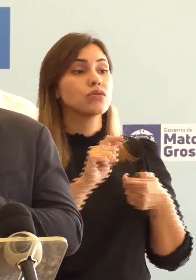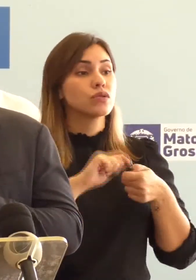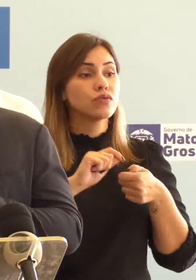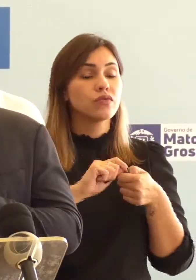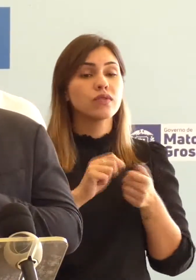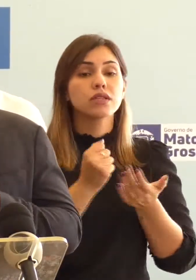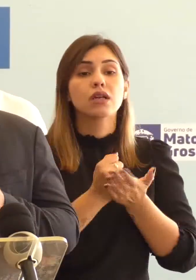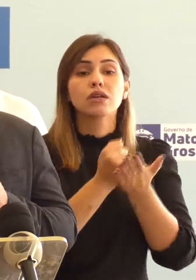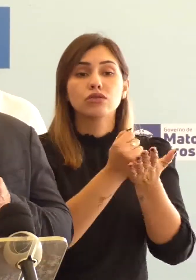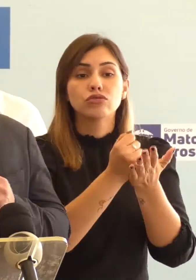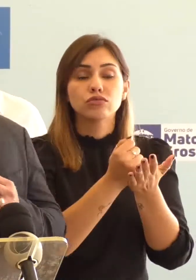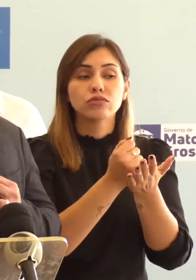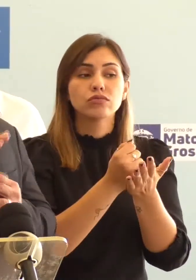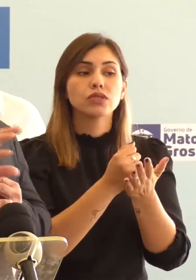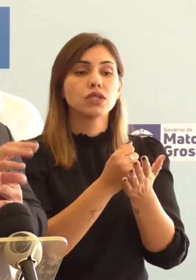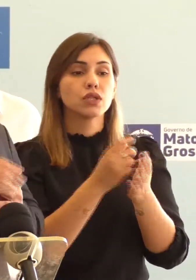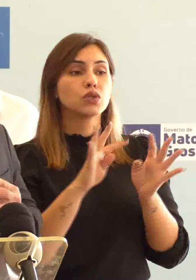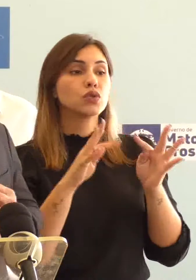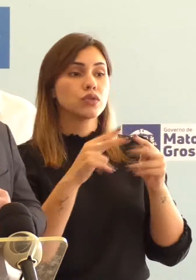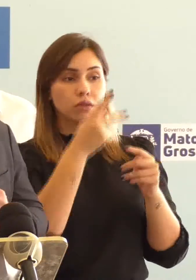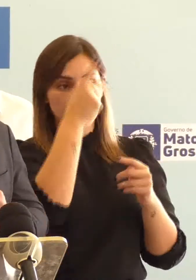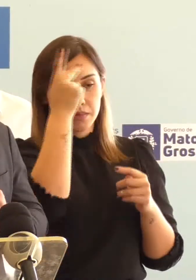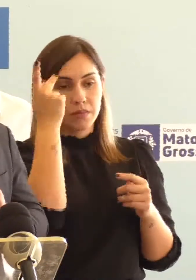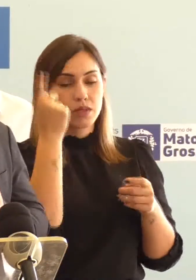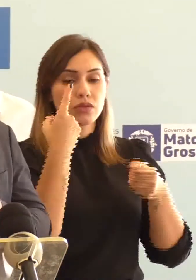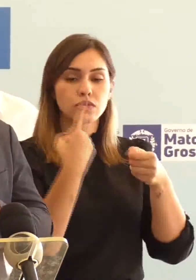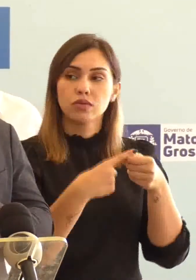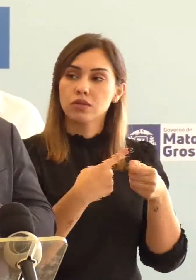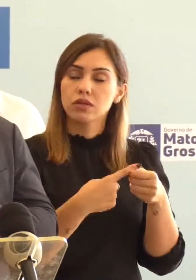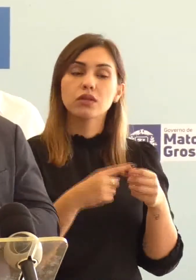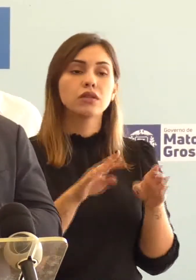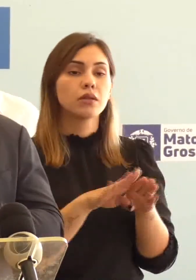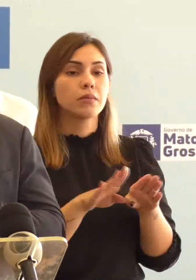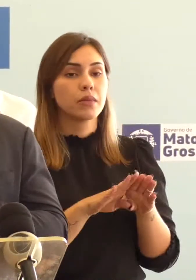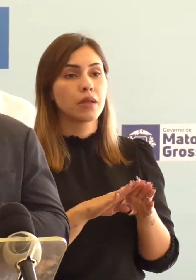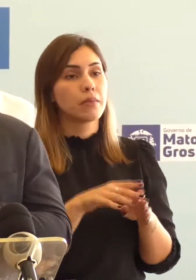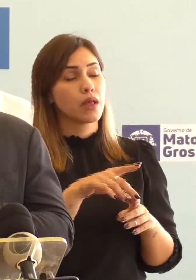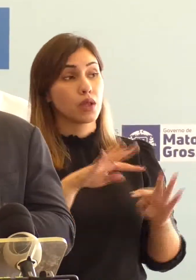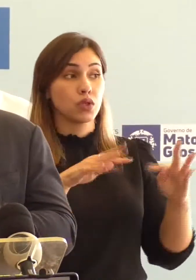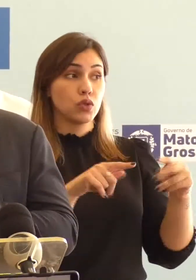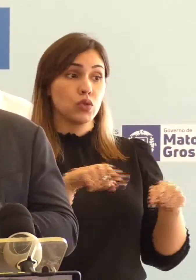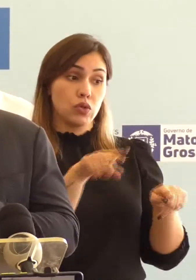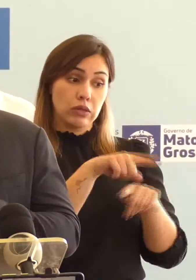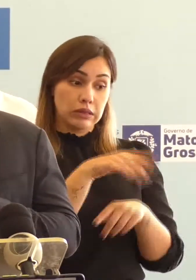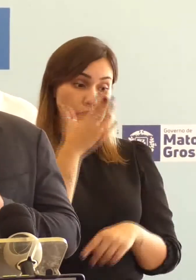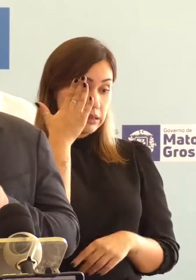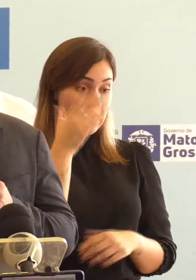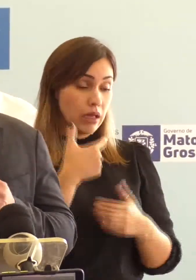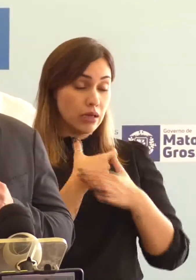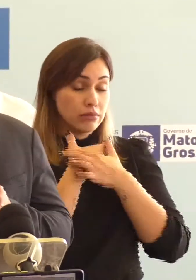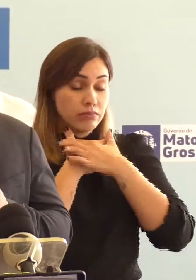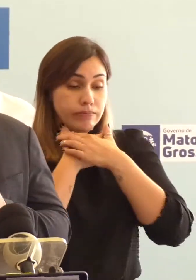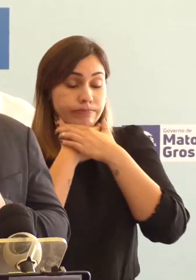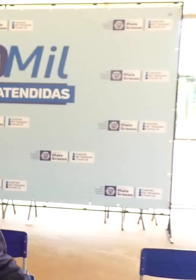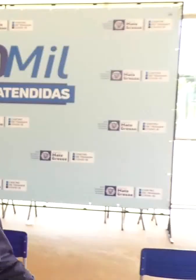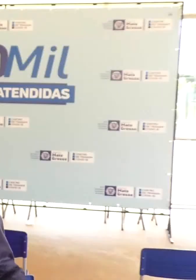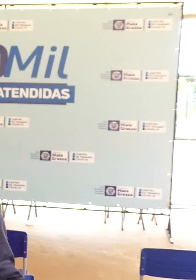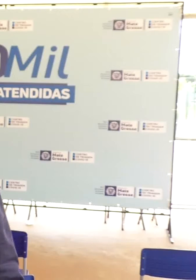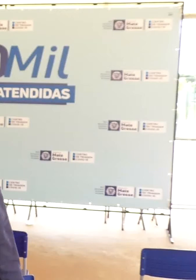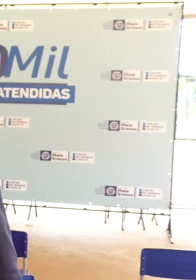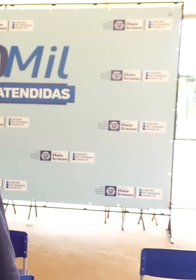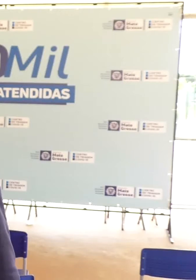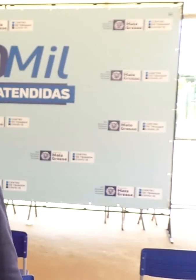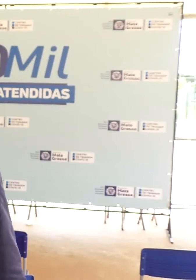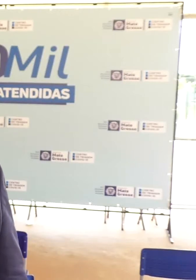para atender, né, as pessoas ali daquela cidade que também, como todos sabem, entrou em colapso já há algumas semanas. O